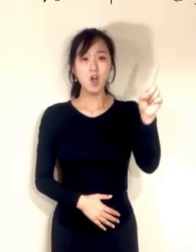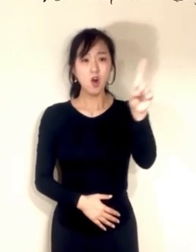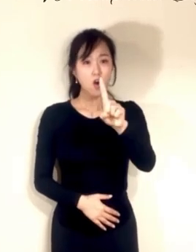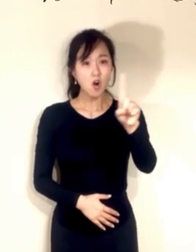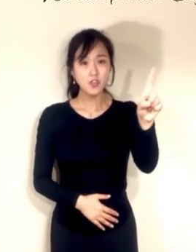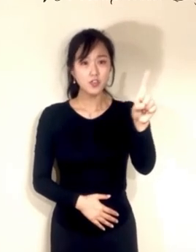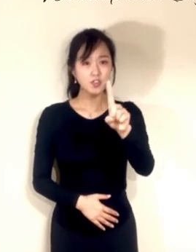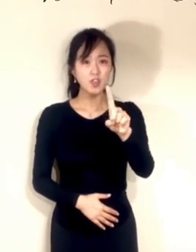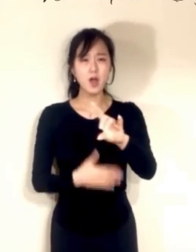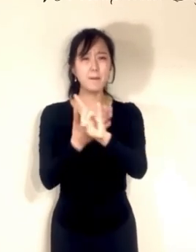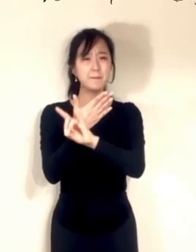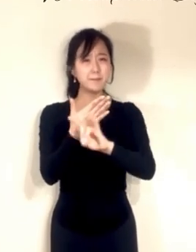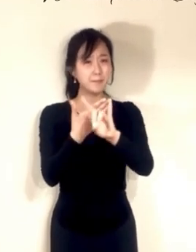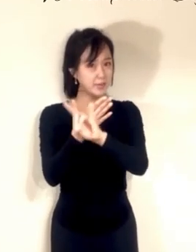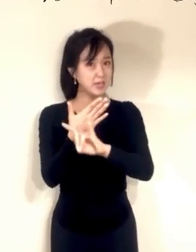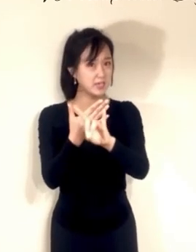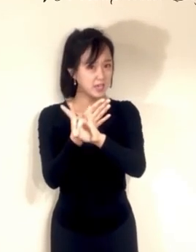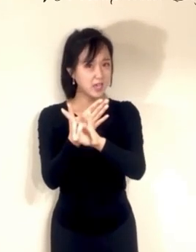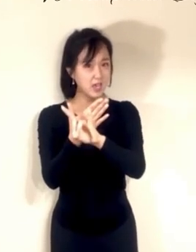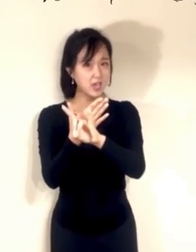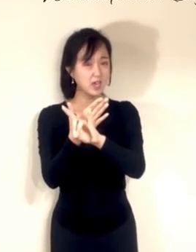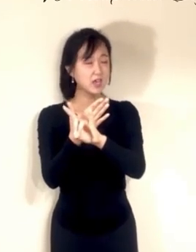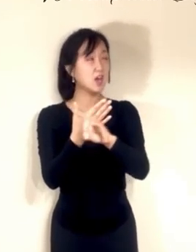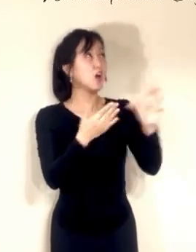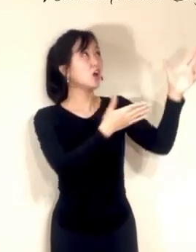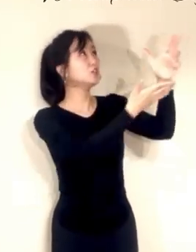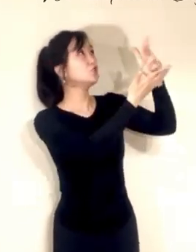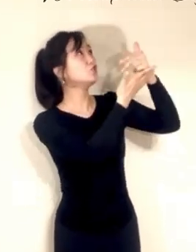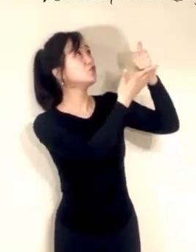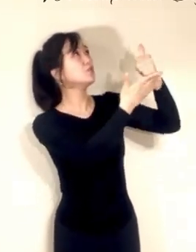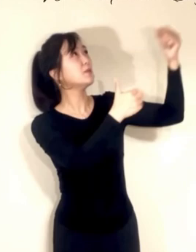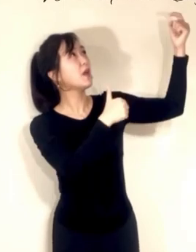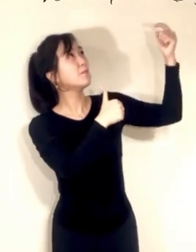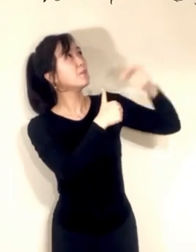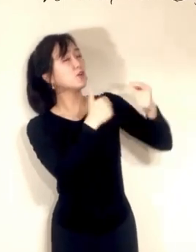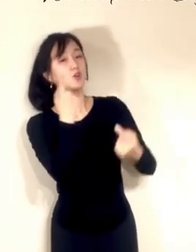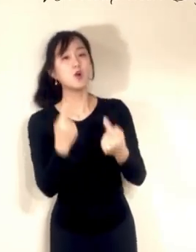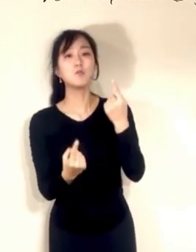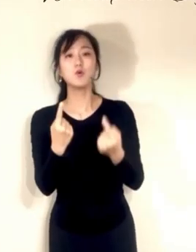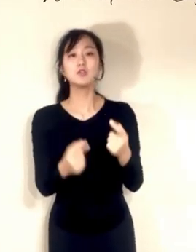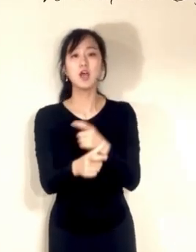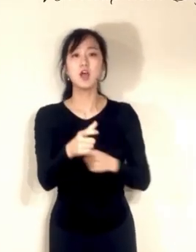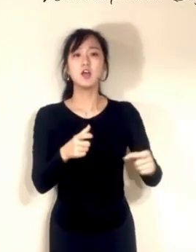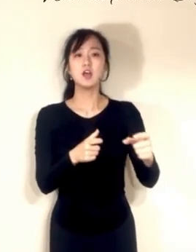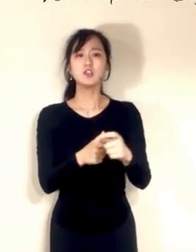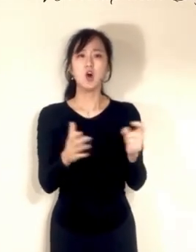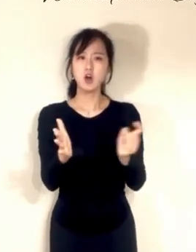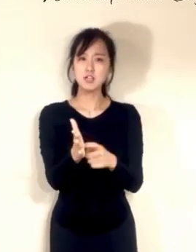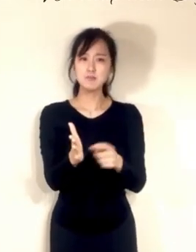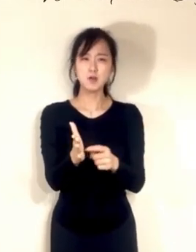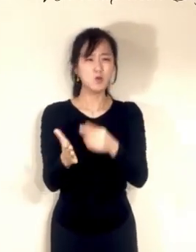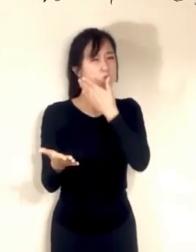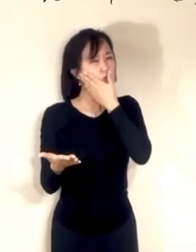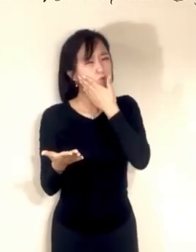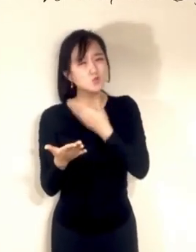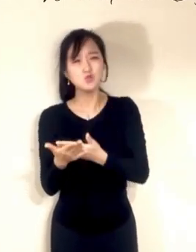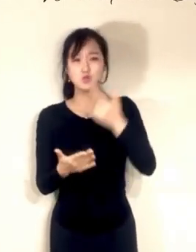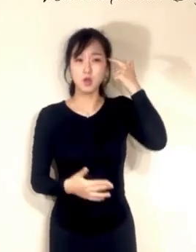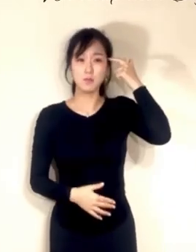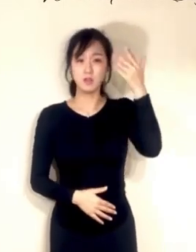도대체 어떤 명분이 주님의 이 명령보다 더 급하고 중요하기에